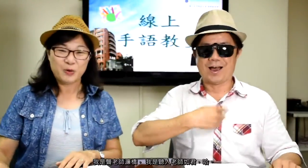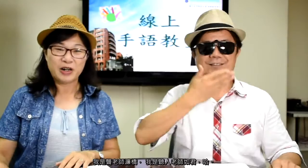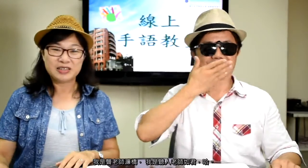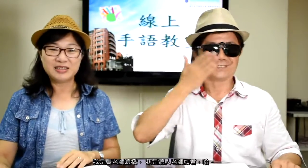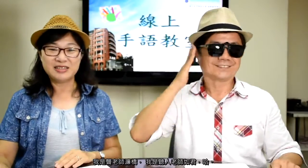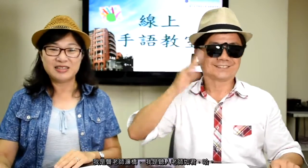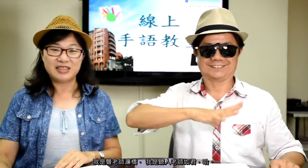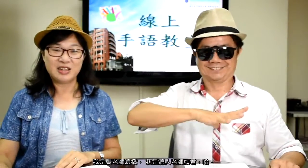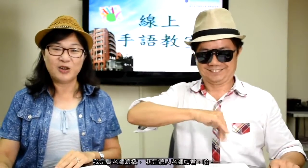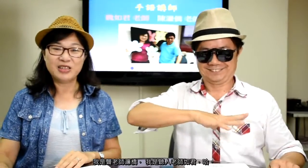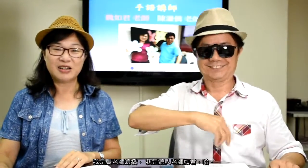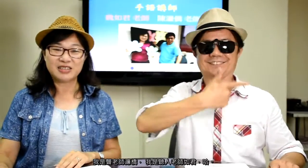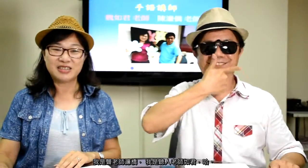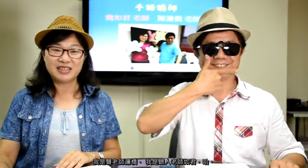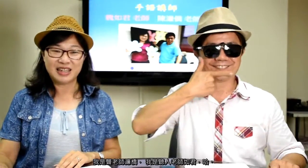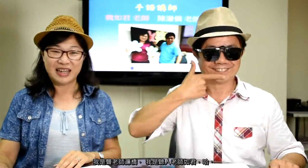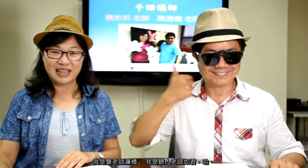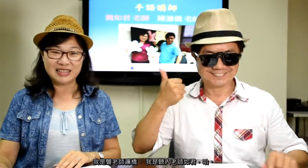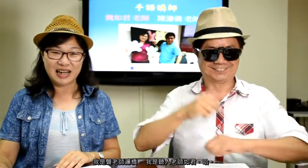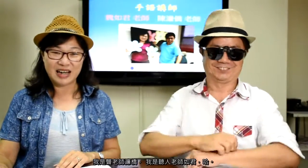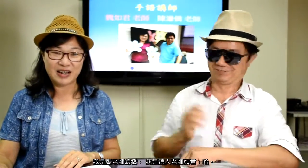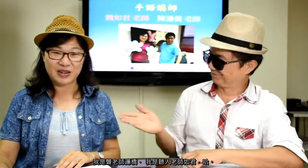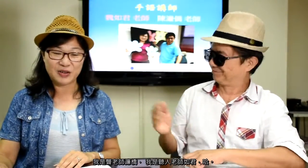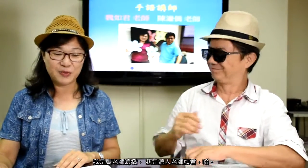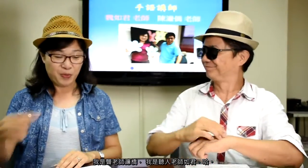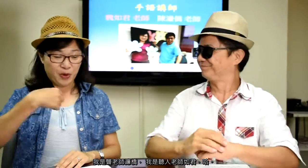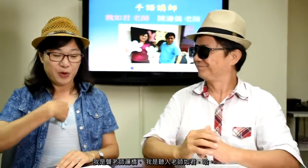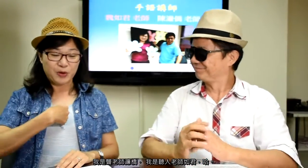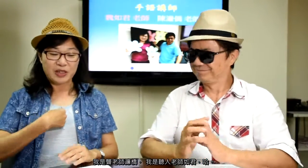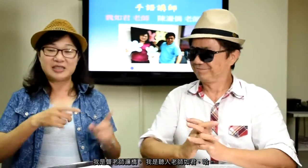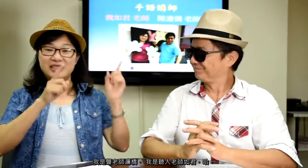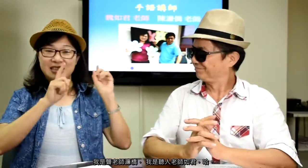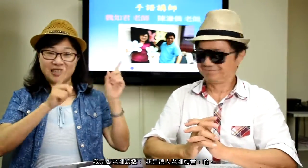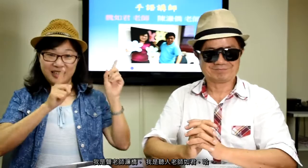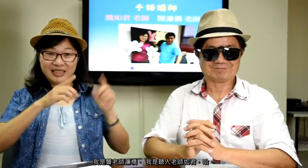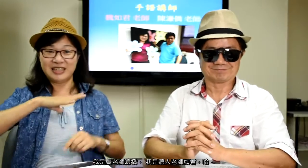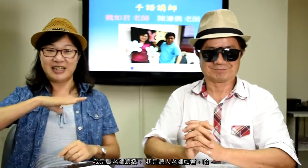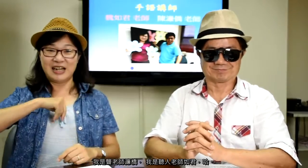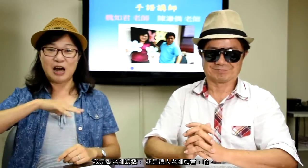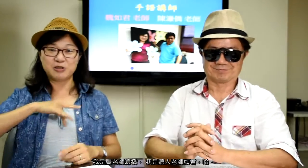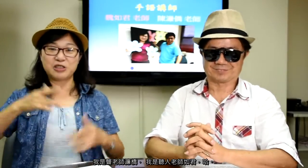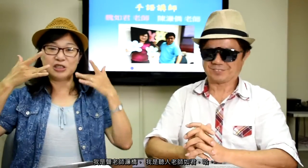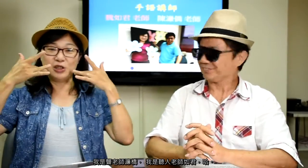我是龙老师连乔，我是听人老师